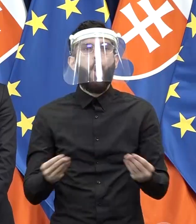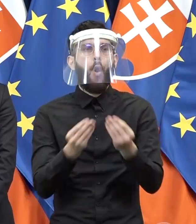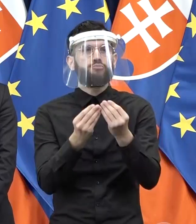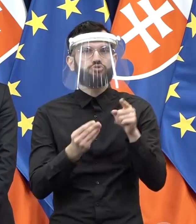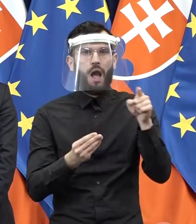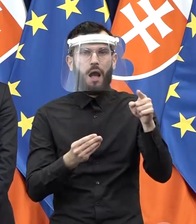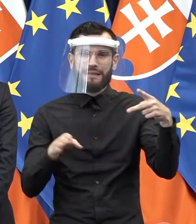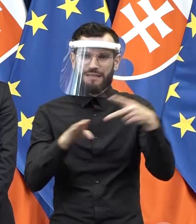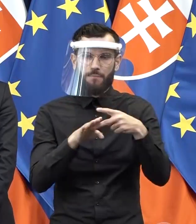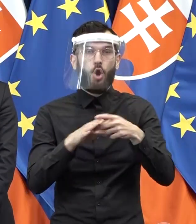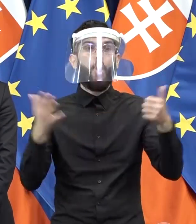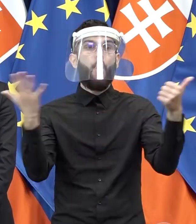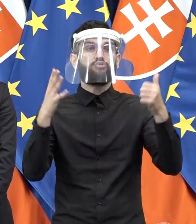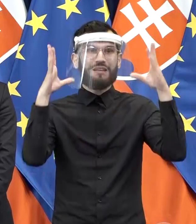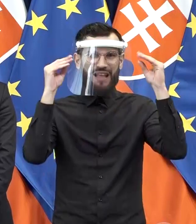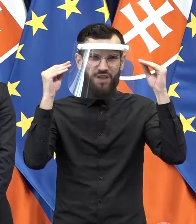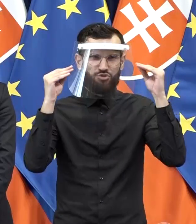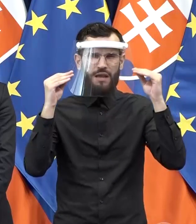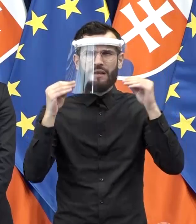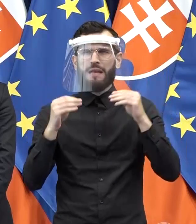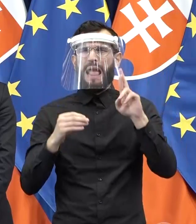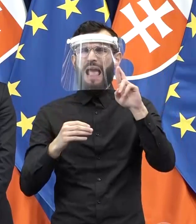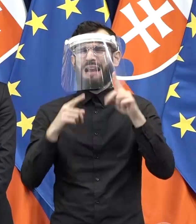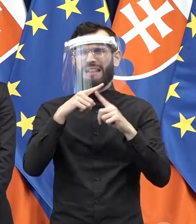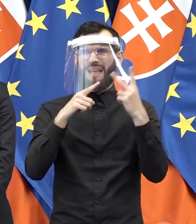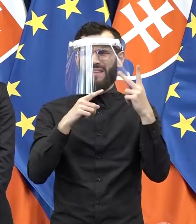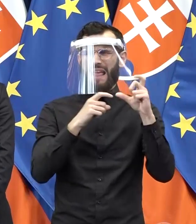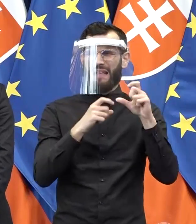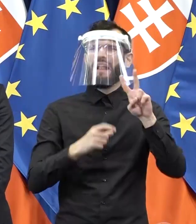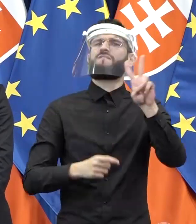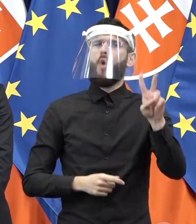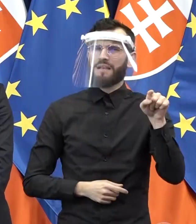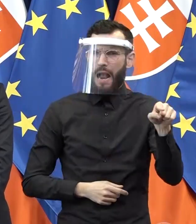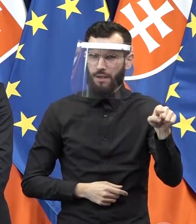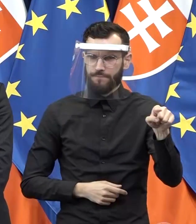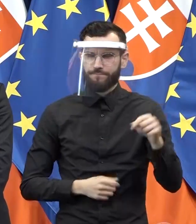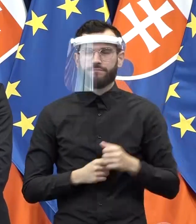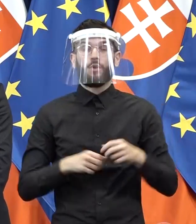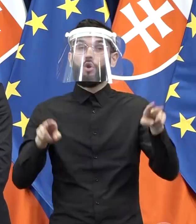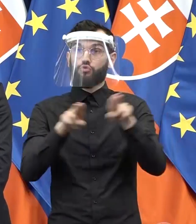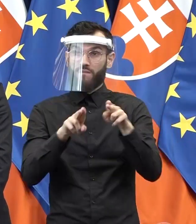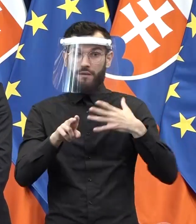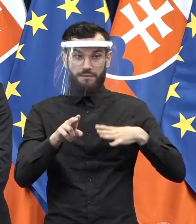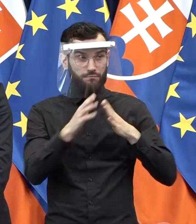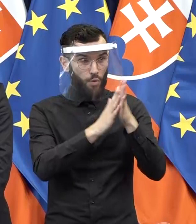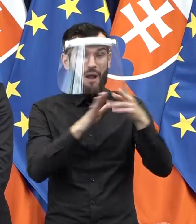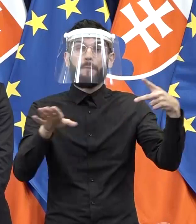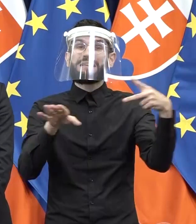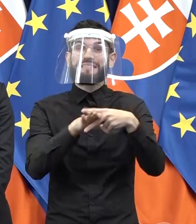18.00 na STV2, alebo neviem, jak sa teraz volá, na dvojke. Rovnako, aby zabezpečil